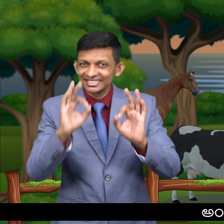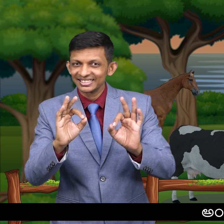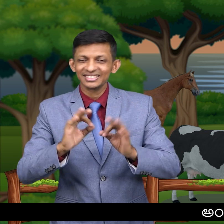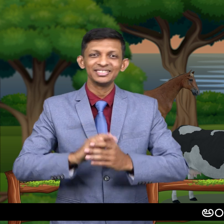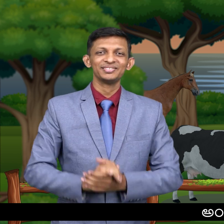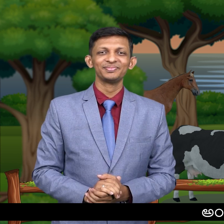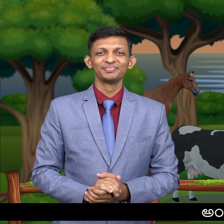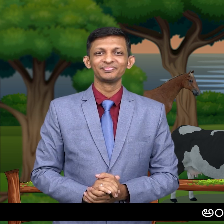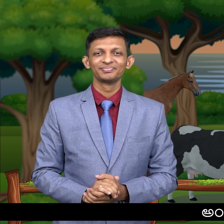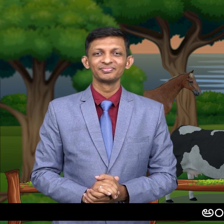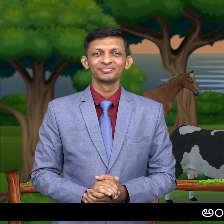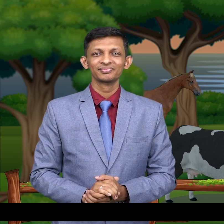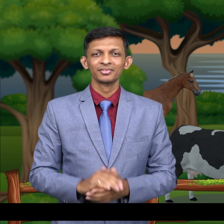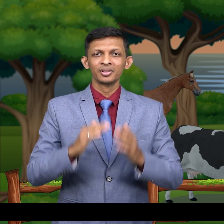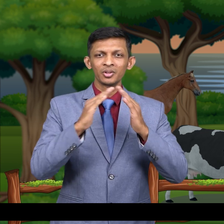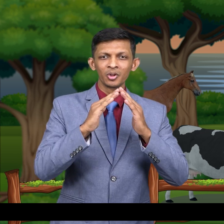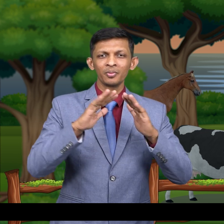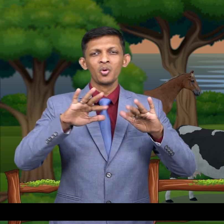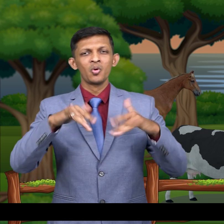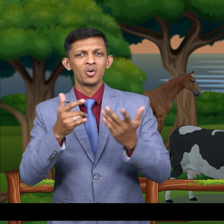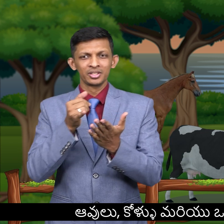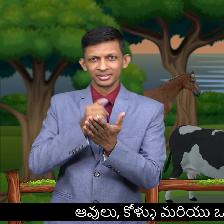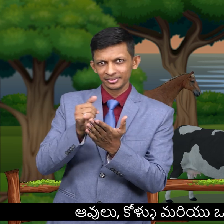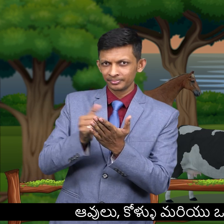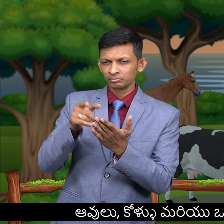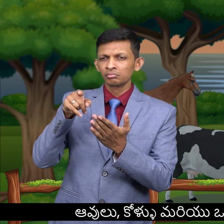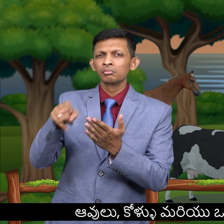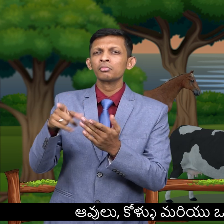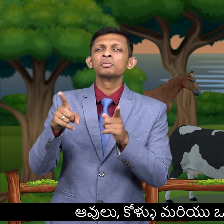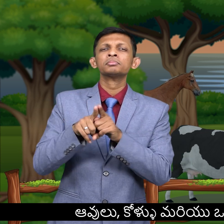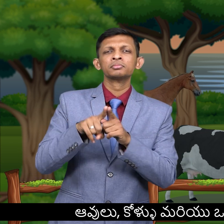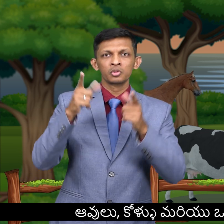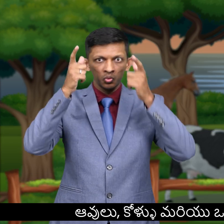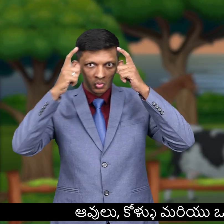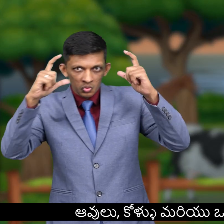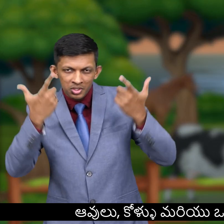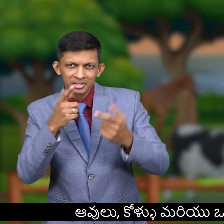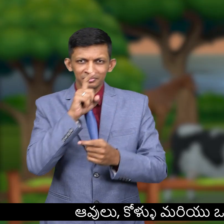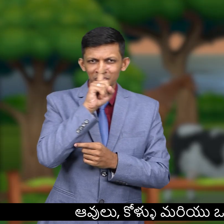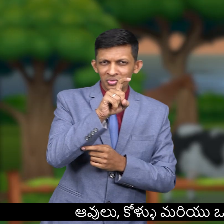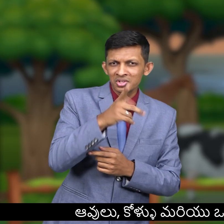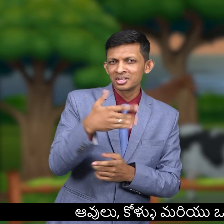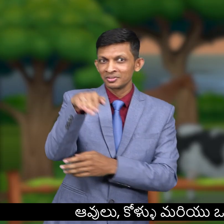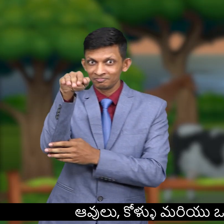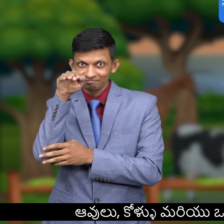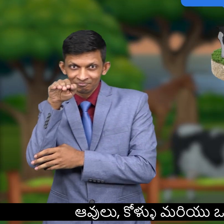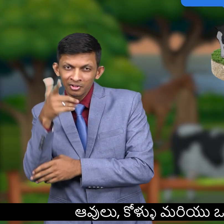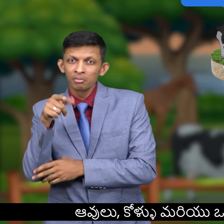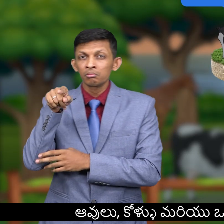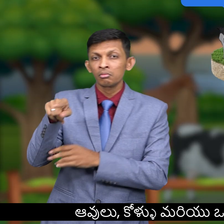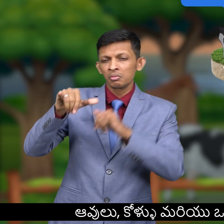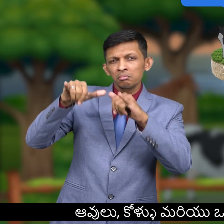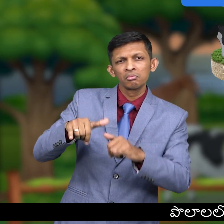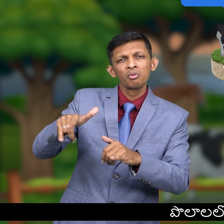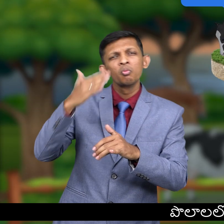అందరికీ నమస్కారం. ఈరోజు మనం ఆవులు, కోళ్ళు మరియు ఒంటెల వంటి జంతువులను ఇంట్లో